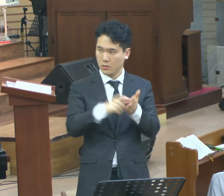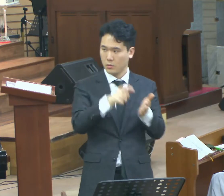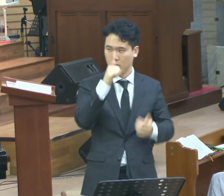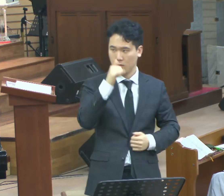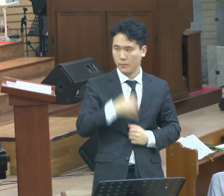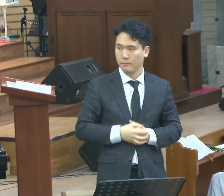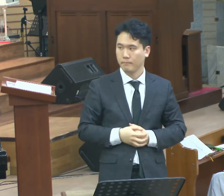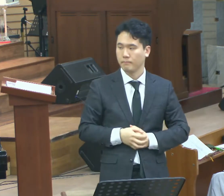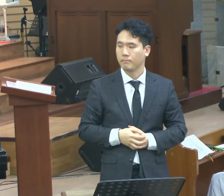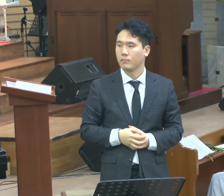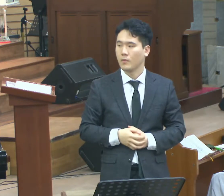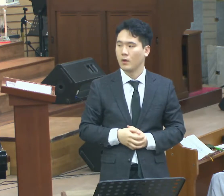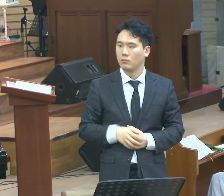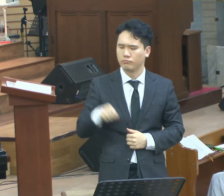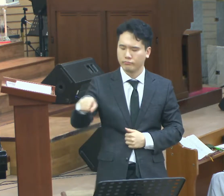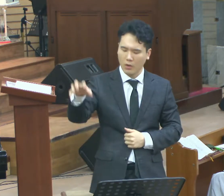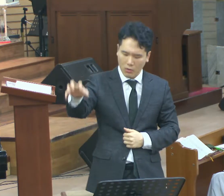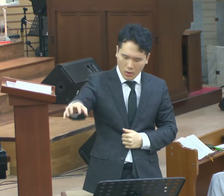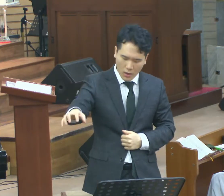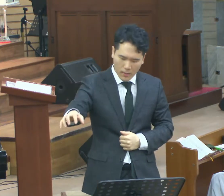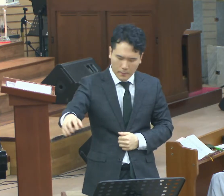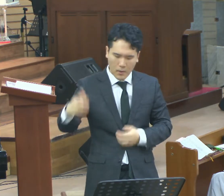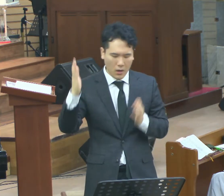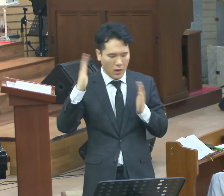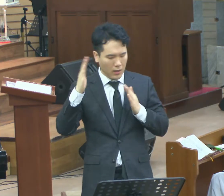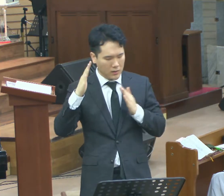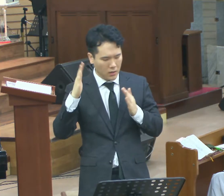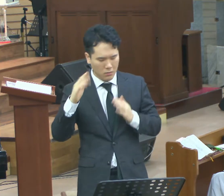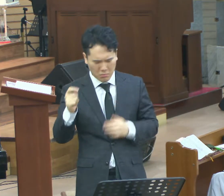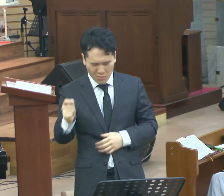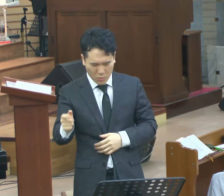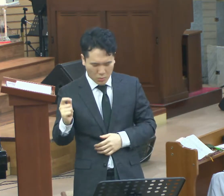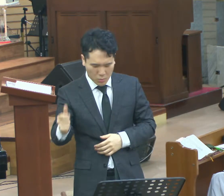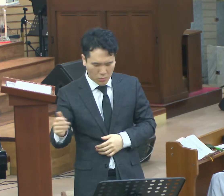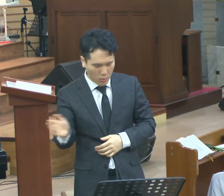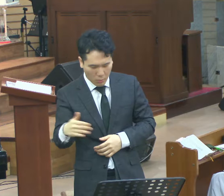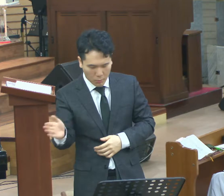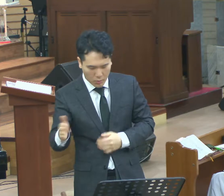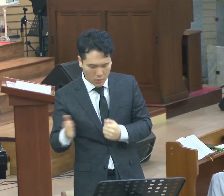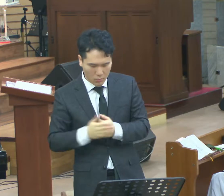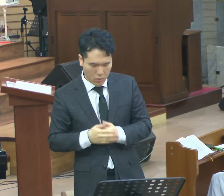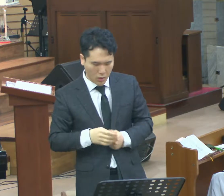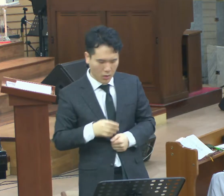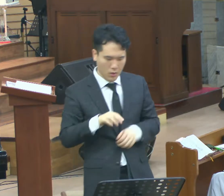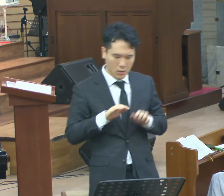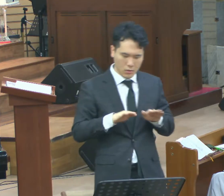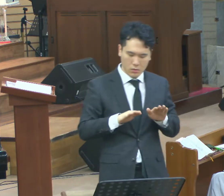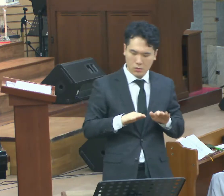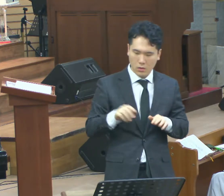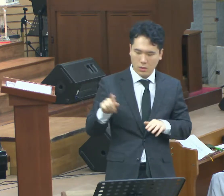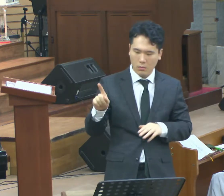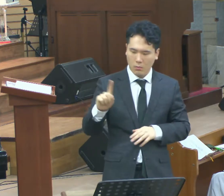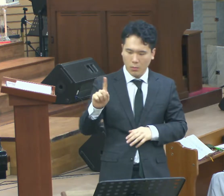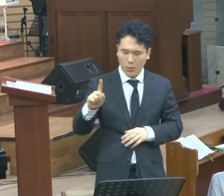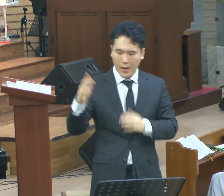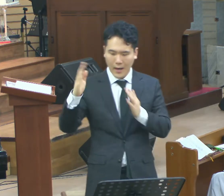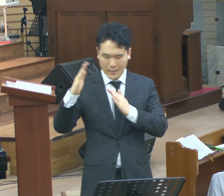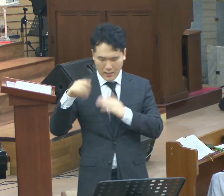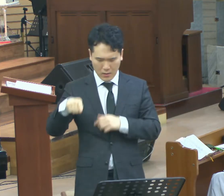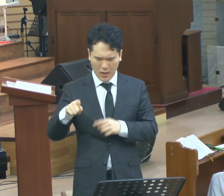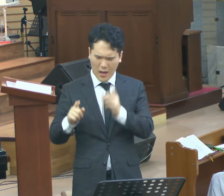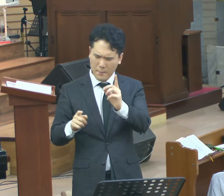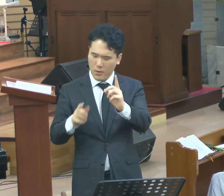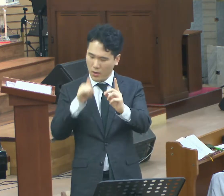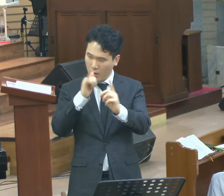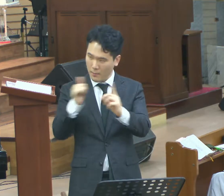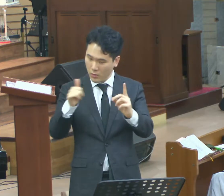4학년이라는 오경환이라는 학생이 교회를 처음 다녔는데 그 학생이 커가지고 남아공 선교사가 됐어요.